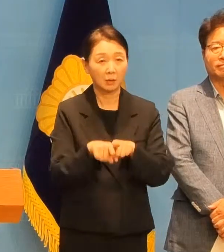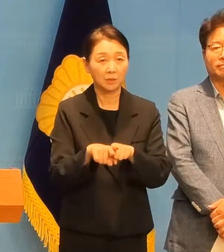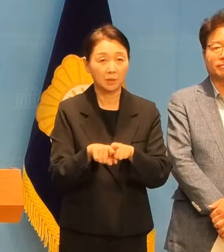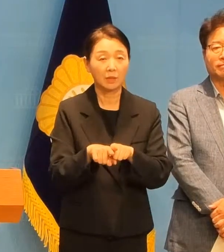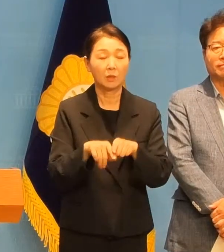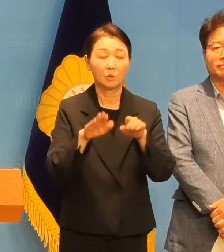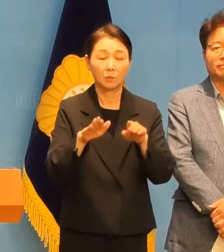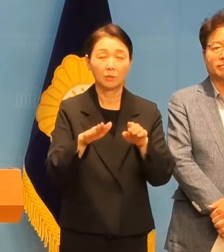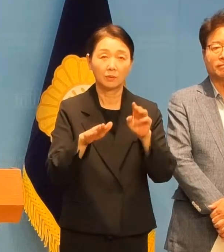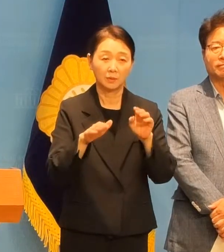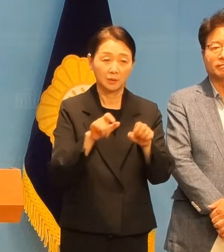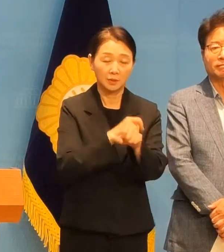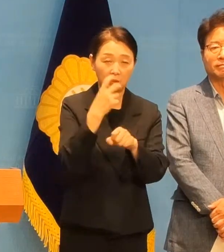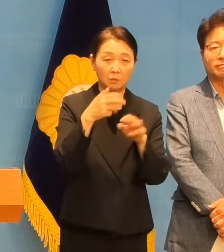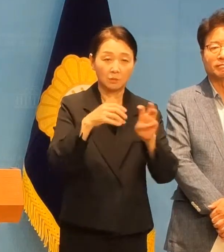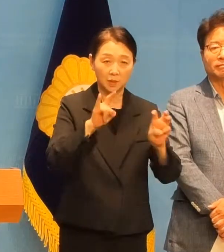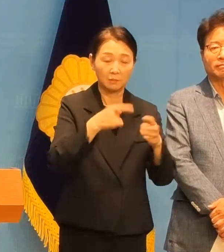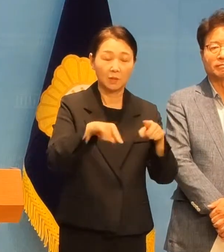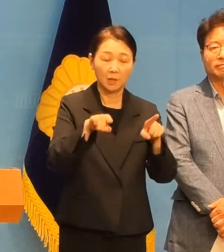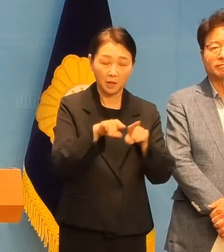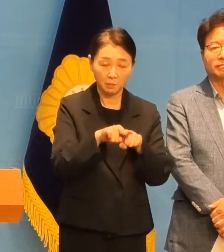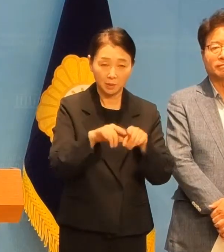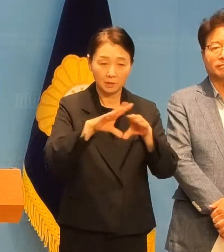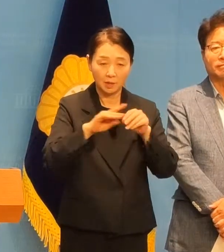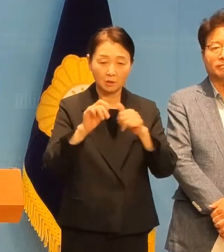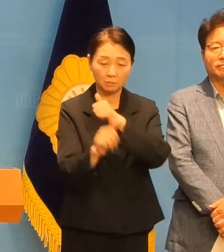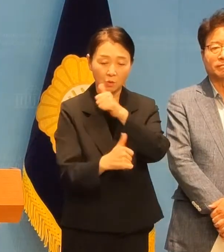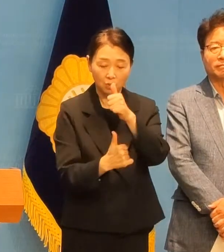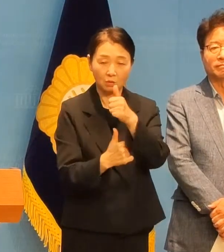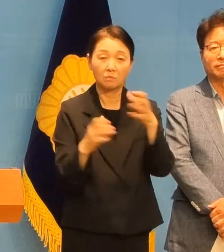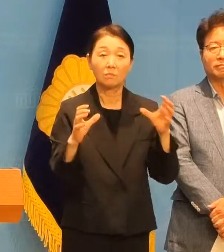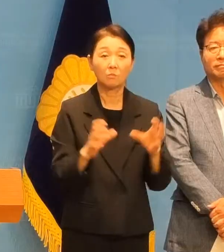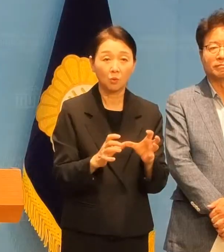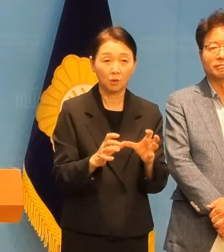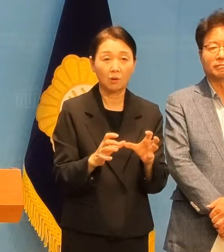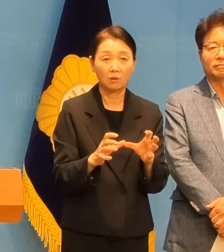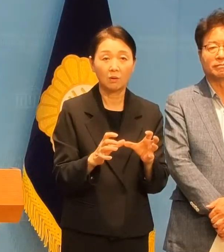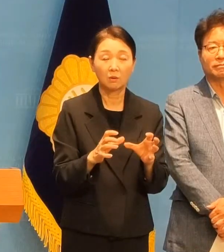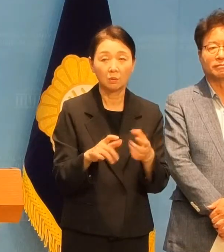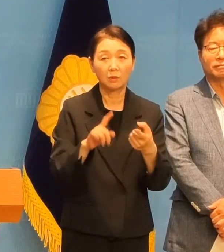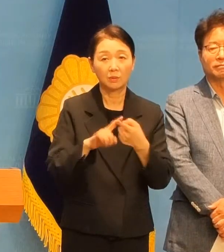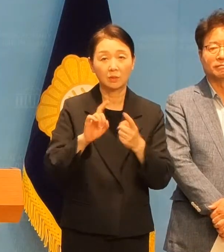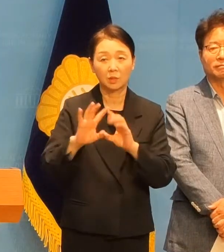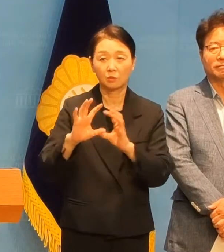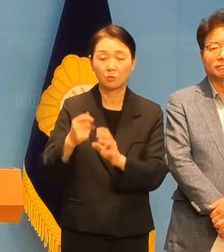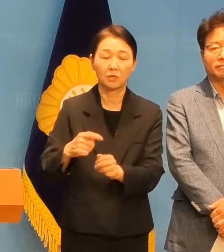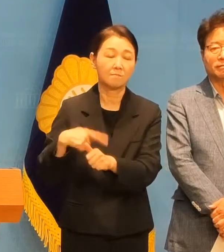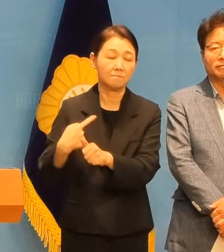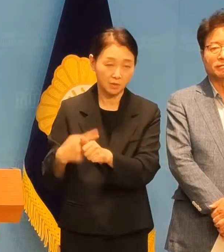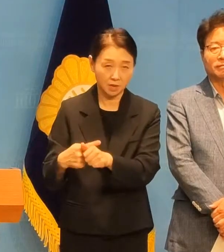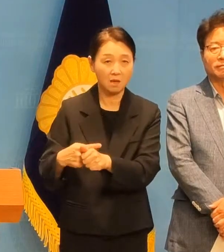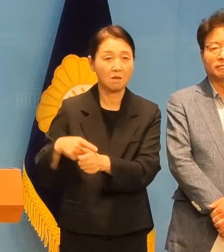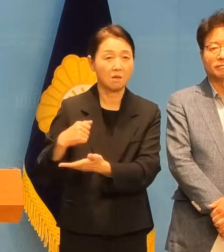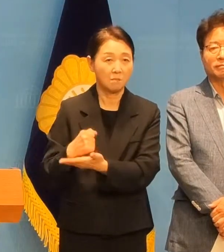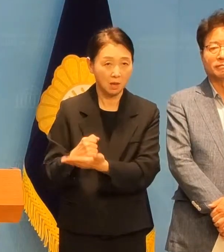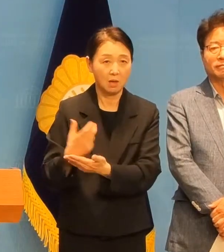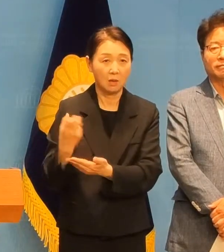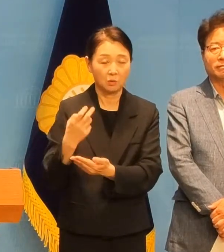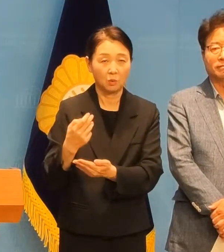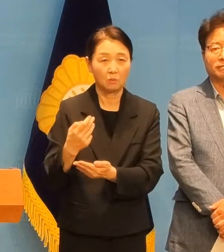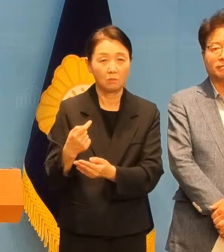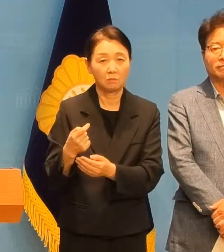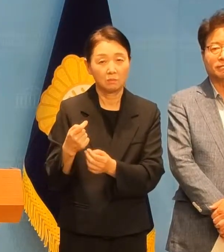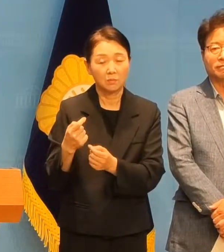3대 특검 대응특위위원들이 이 사안에 대해서 국힘을 규탄하고 위원정당